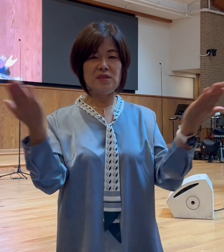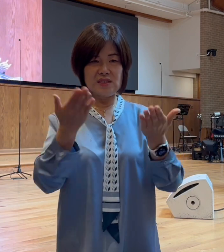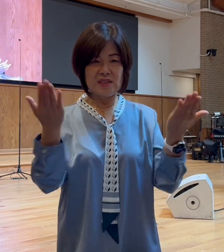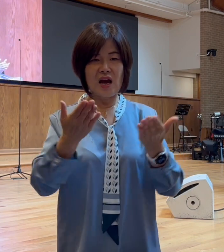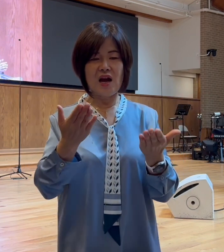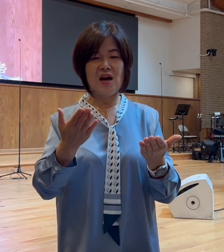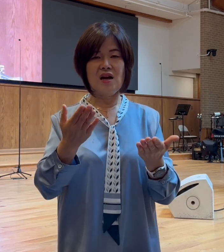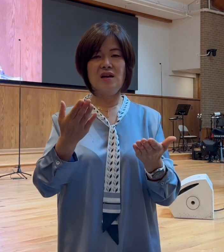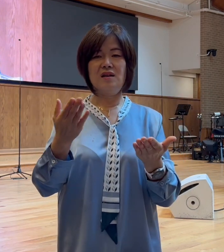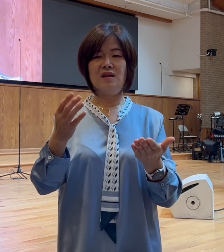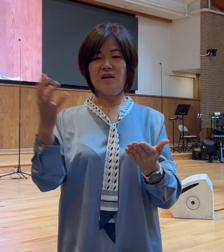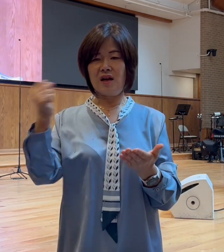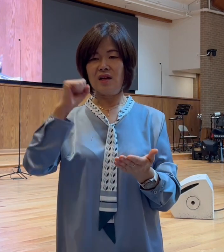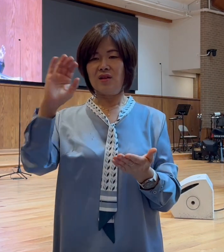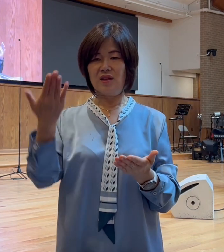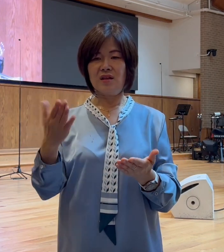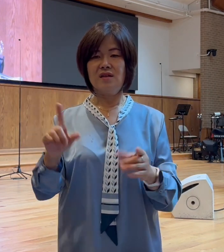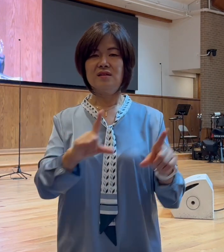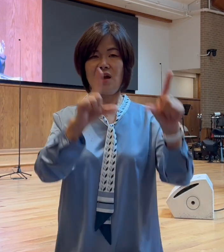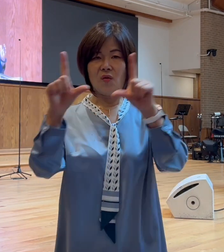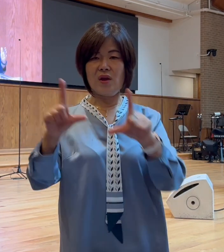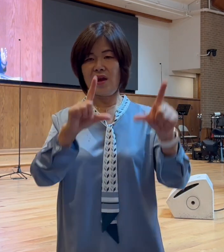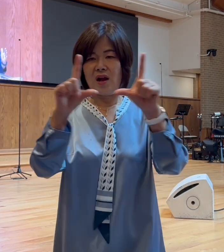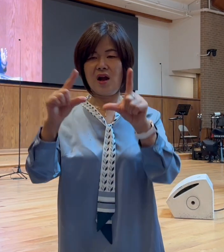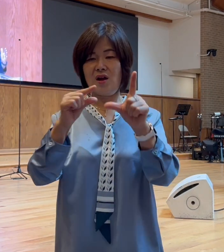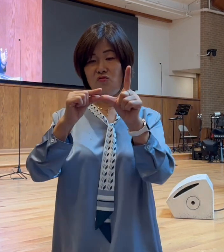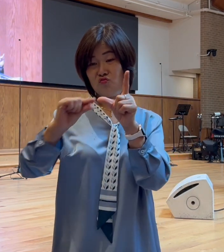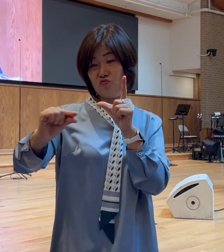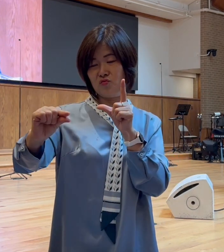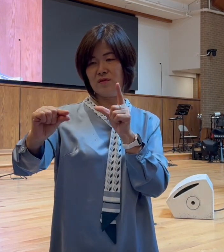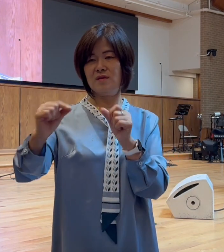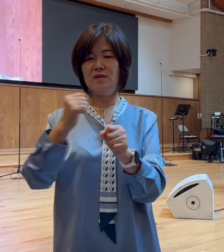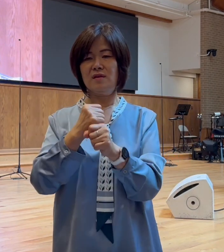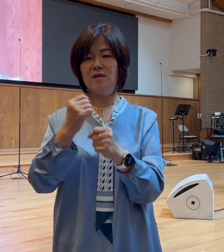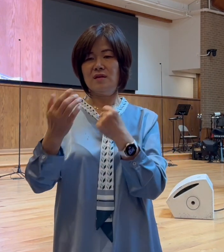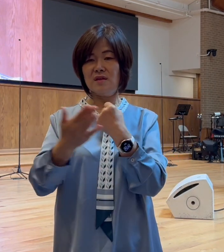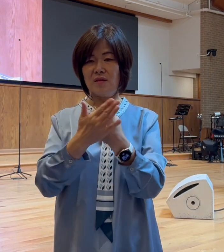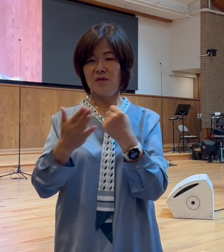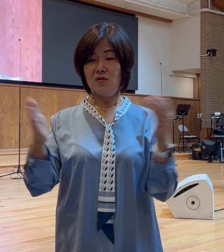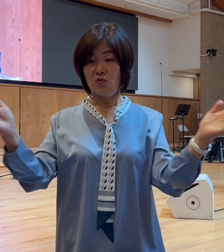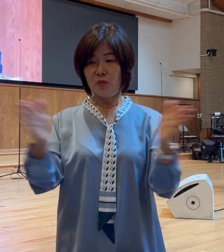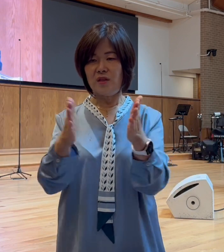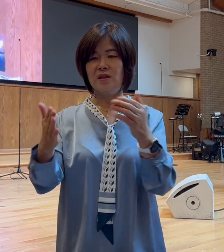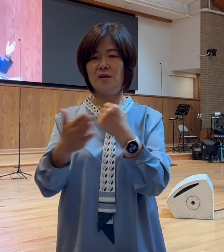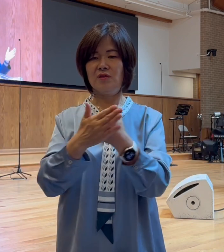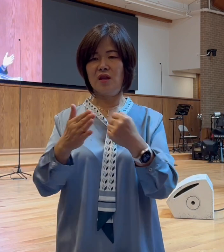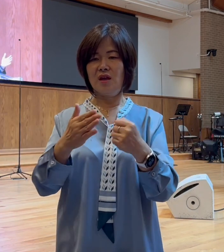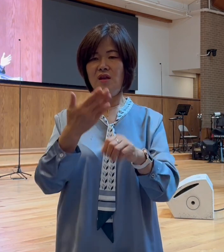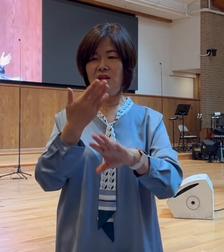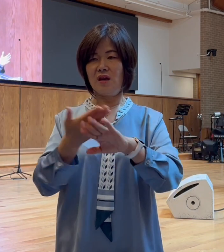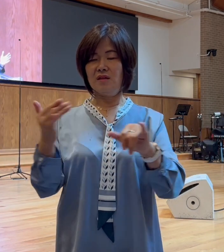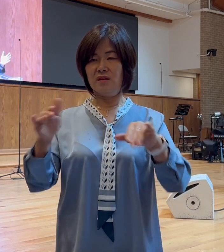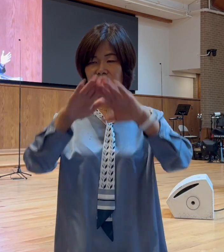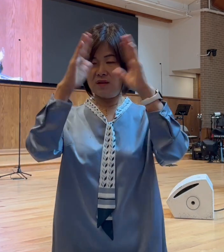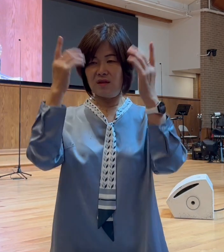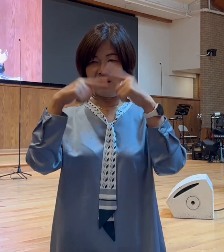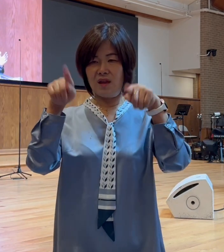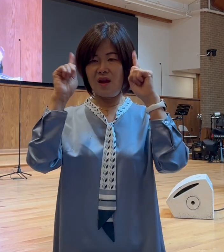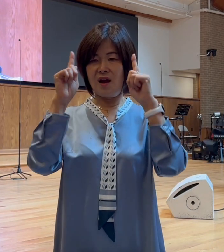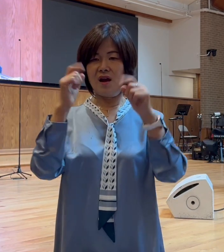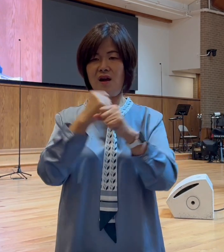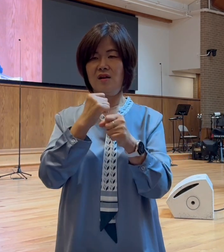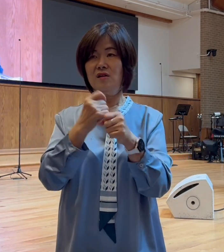전문직을 가지고 있다는 것은 사회가 숫자를 줄였기 때문에, 숫자가 줄어지니까 모든 대학을 전부 다